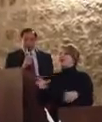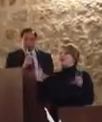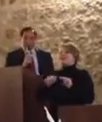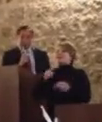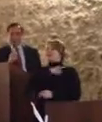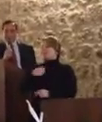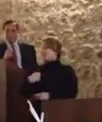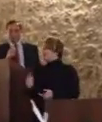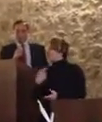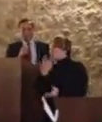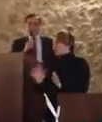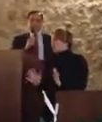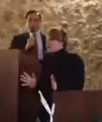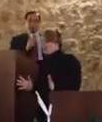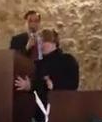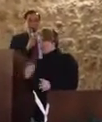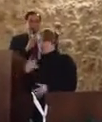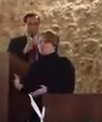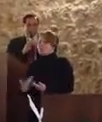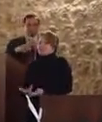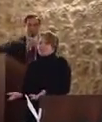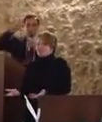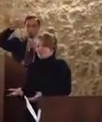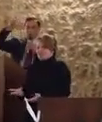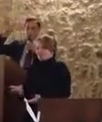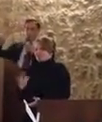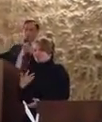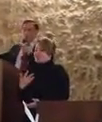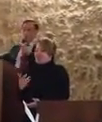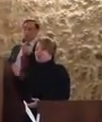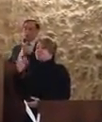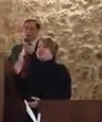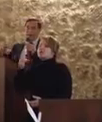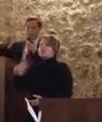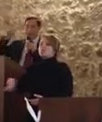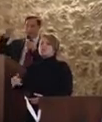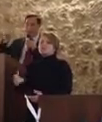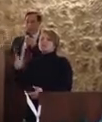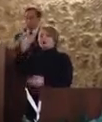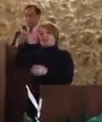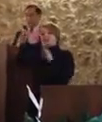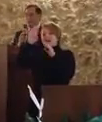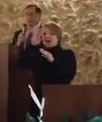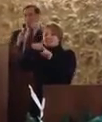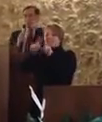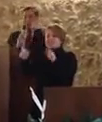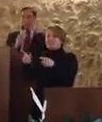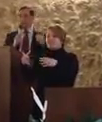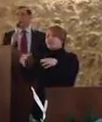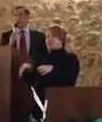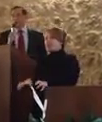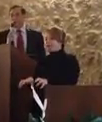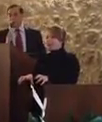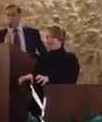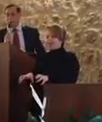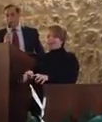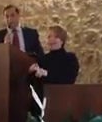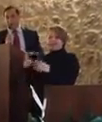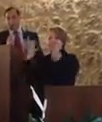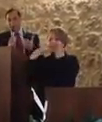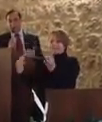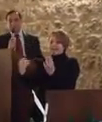detto gli altri. E la seconda, in genere, verso l'ultimo c'è un certo calo dell'attenzione da parte dell'uditorio